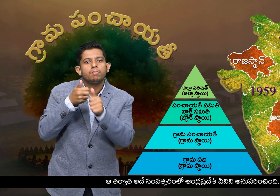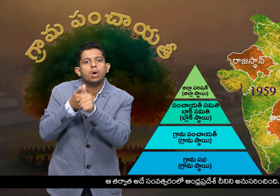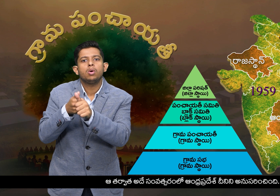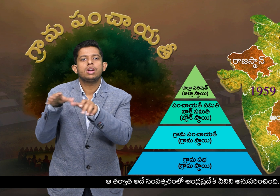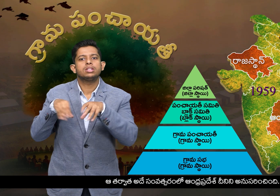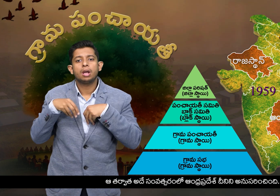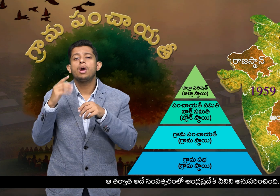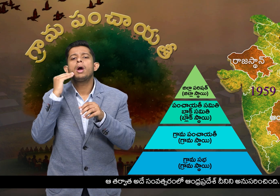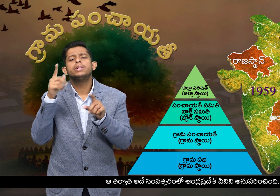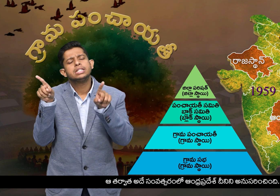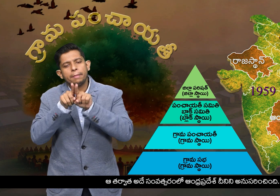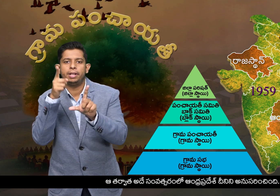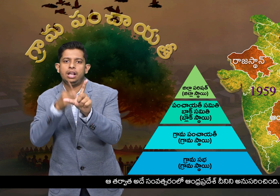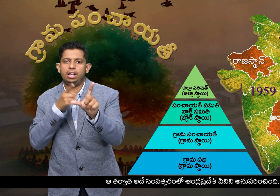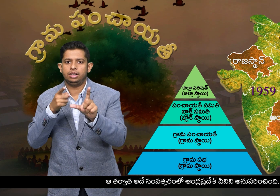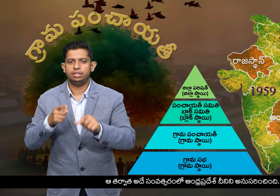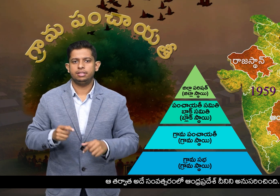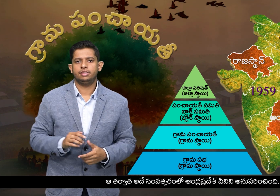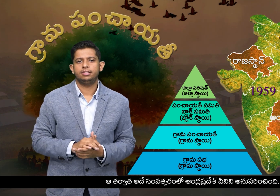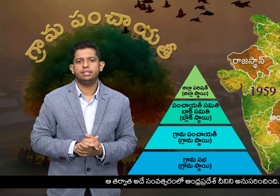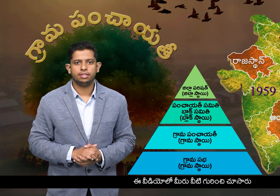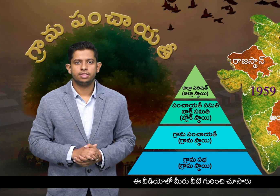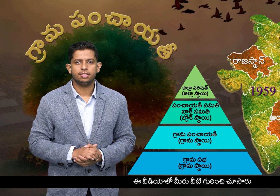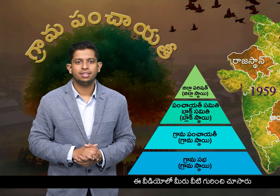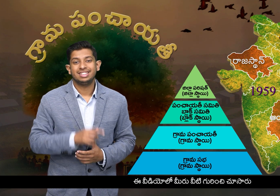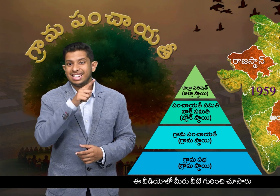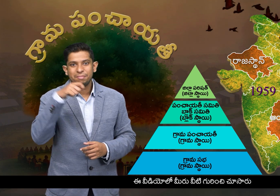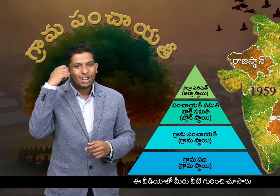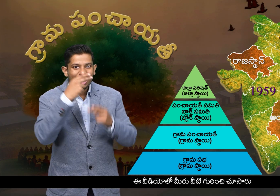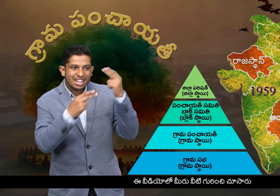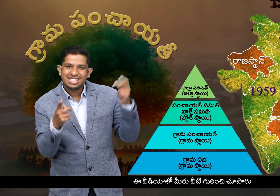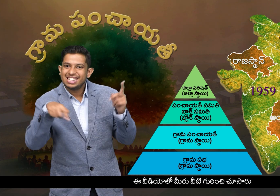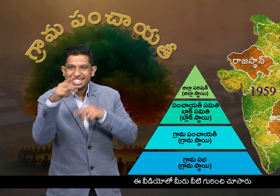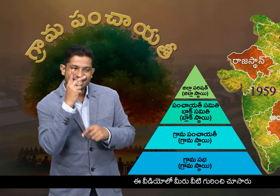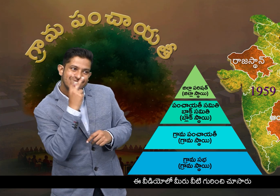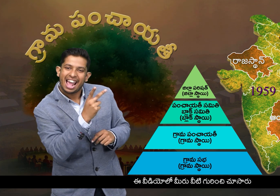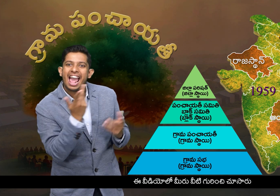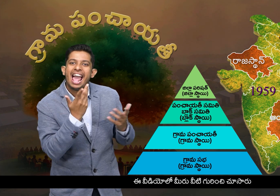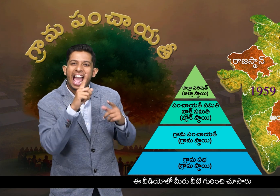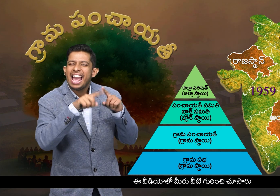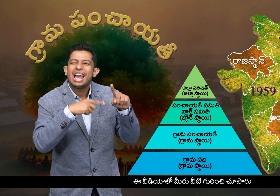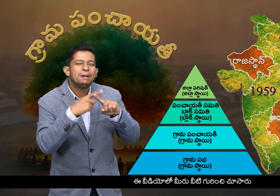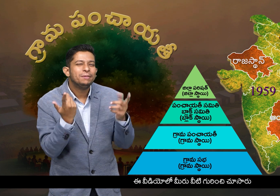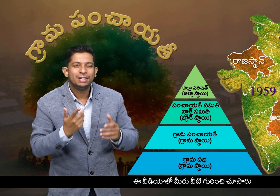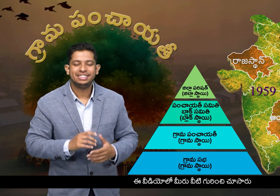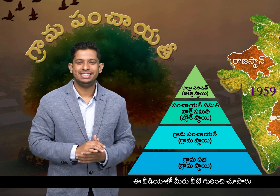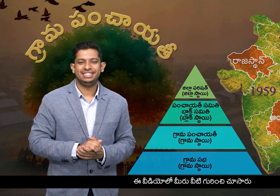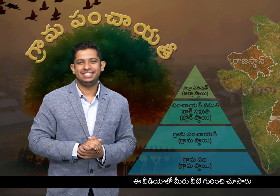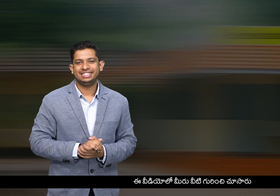సంవత్సరంలో ఆంధ్రప్రదేశ్ దీనిని అనుసరించింది. ఈ వీడియోలో మీరు వీటి గురించి చూశారు.